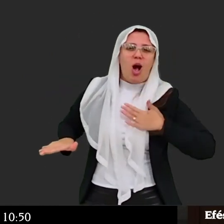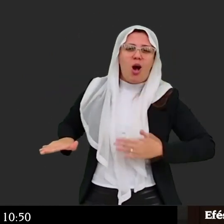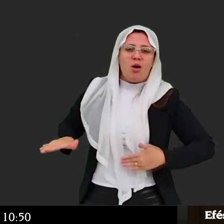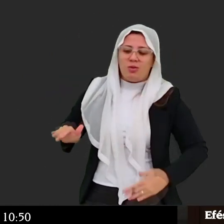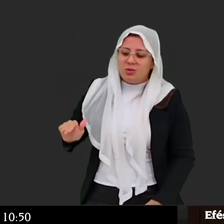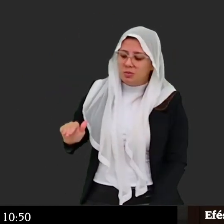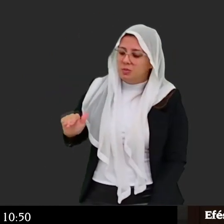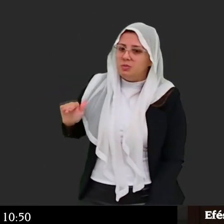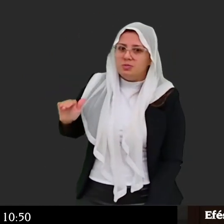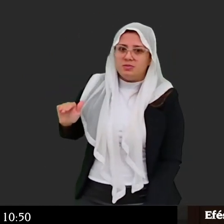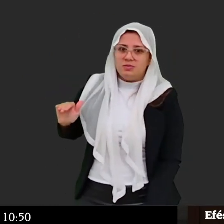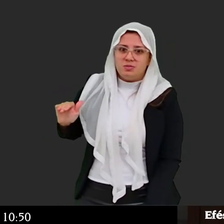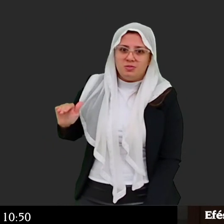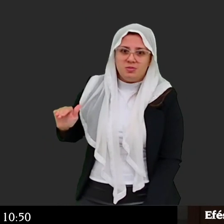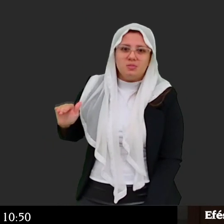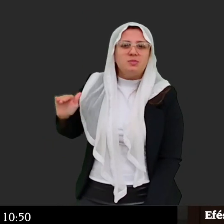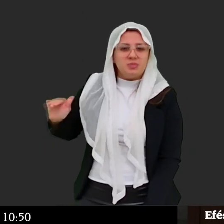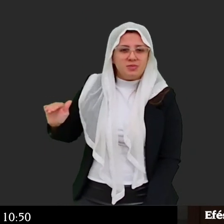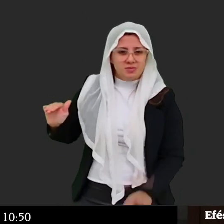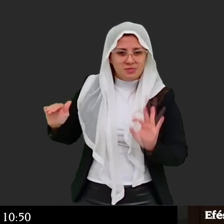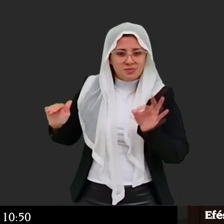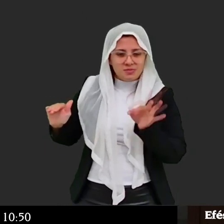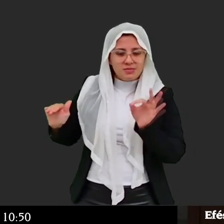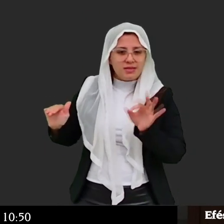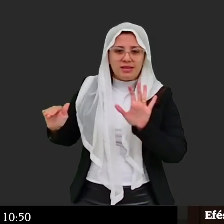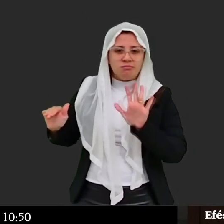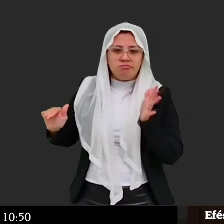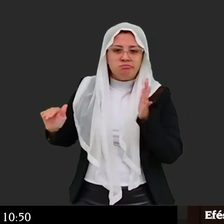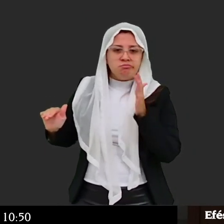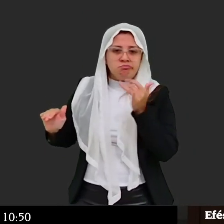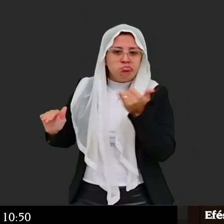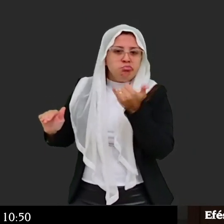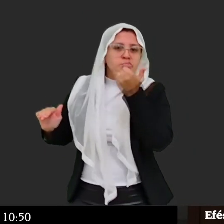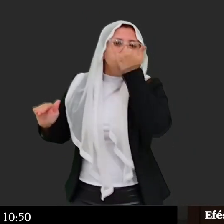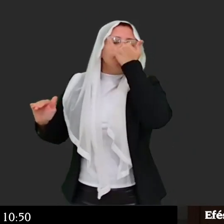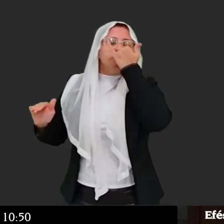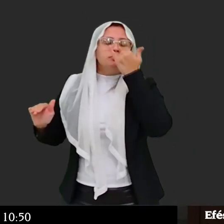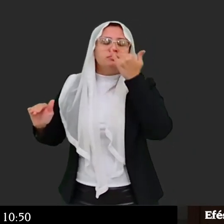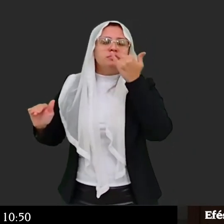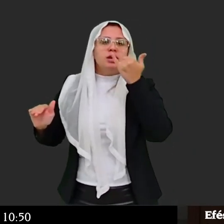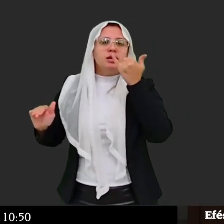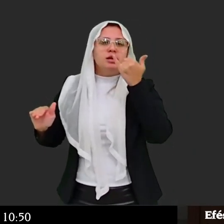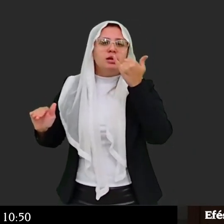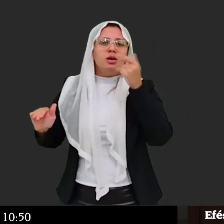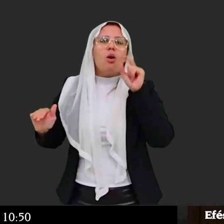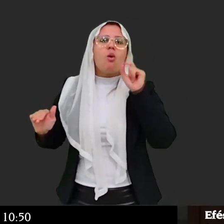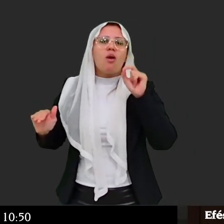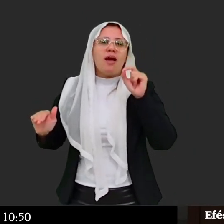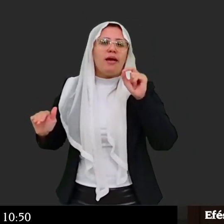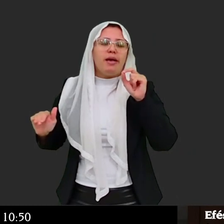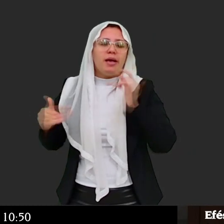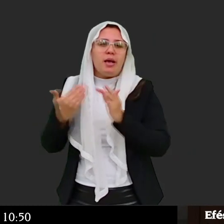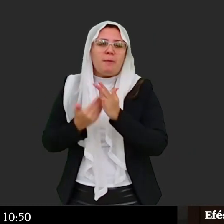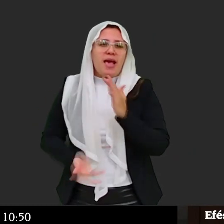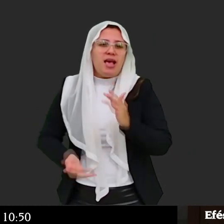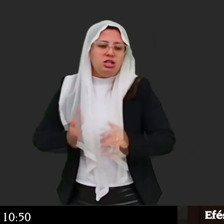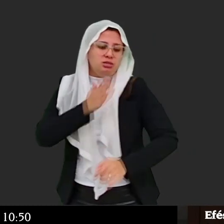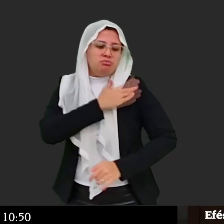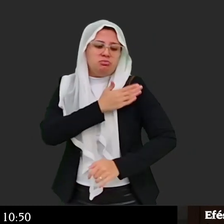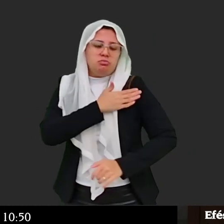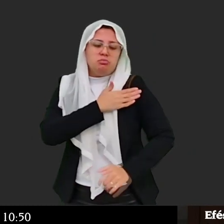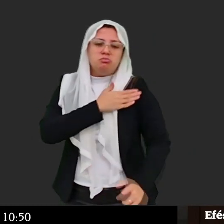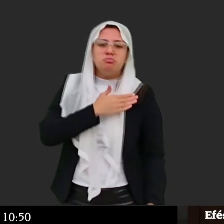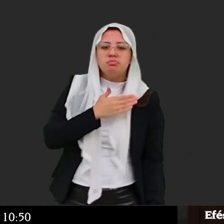sofre um acidente, e um dos membros ele fica deficiente por algum